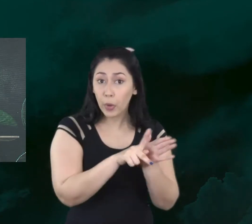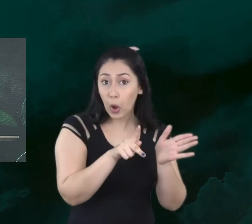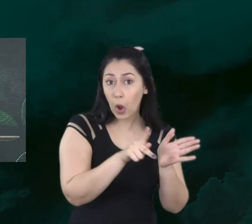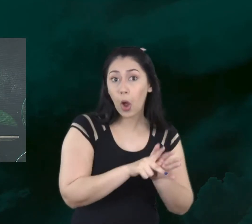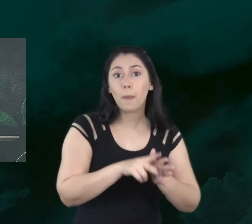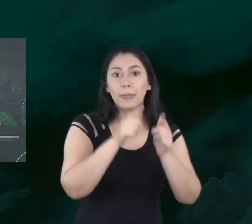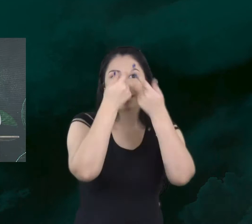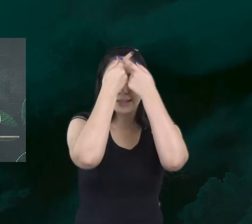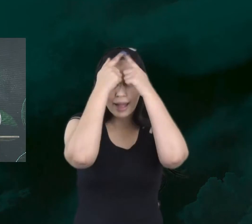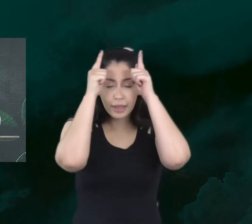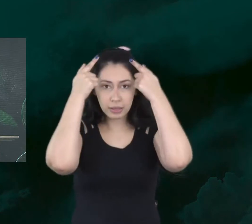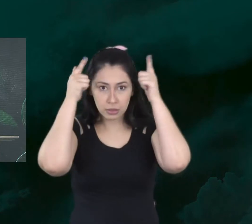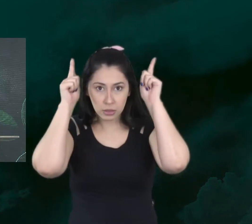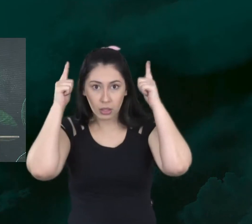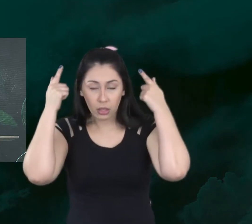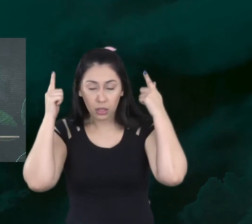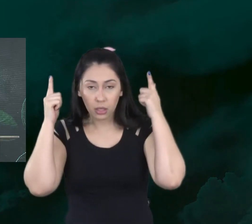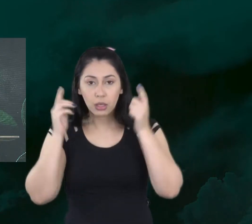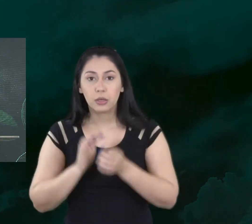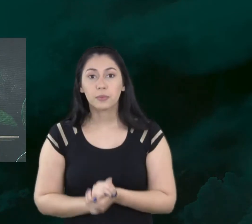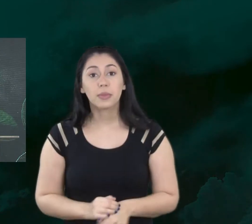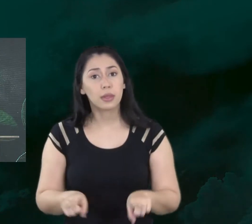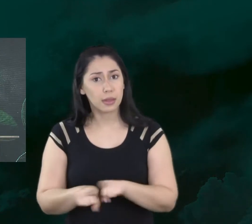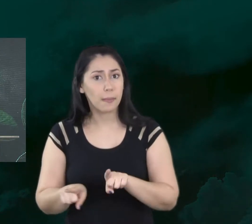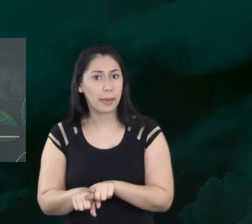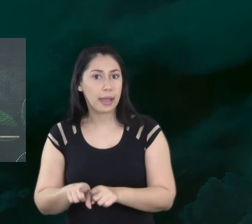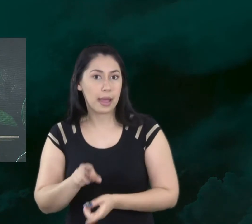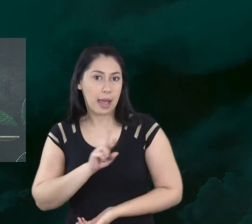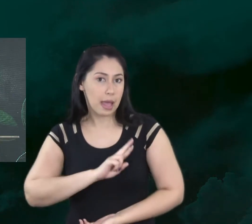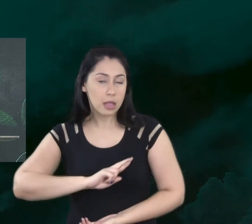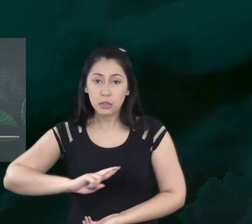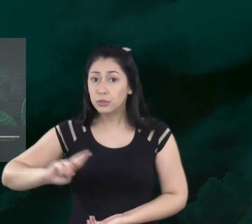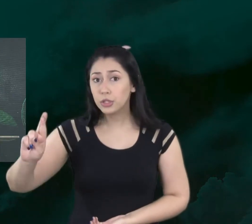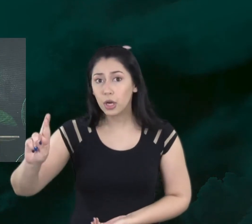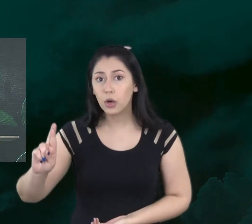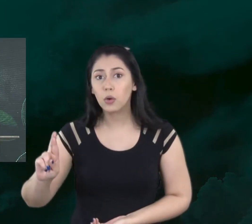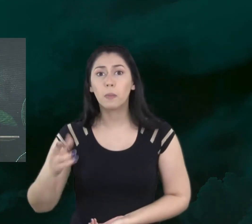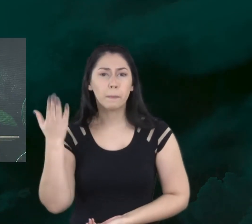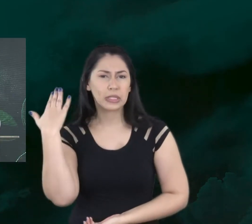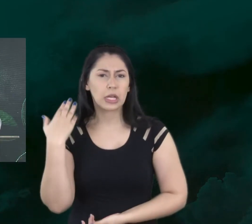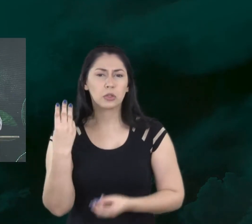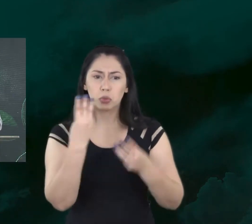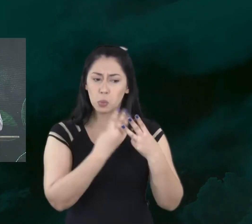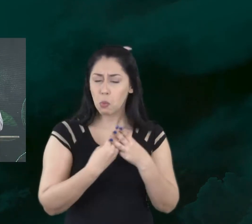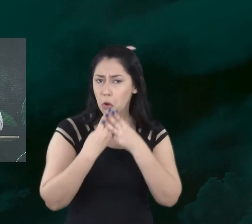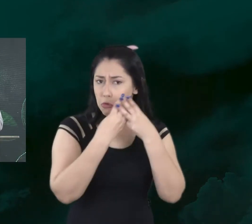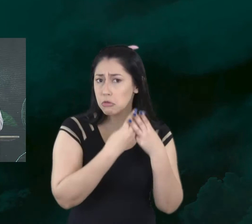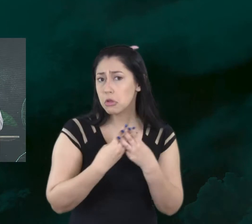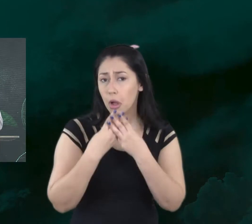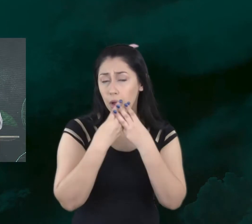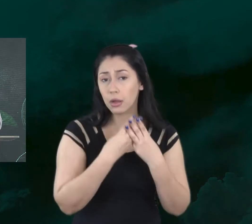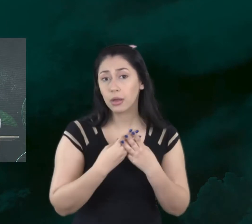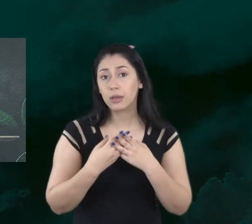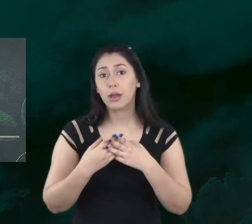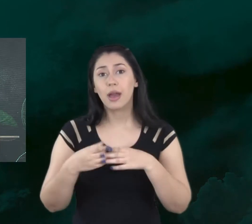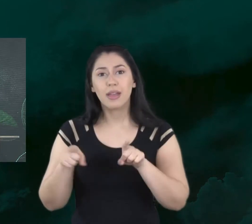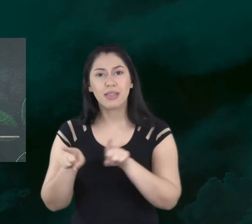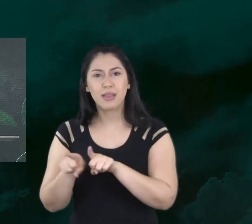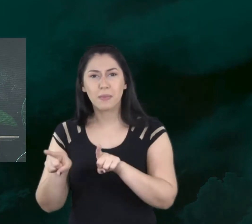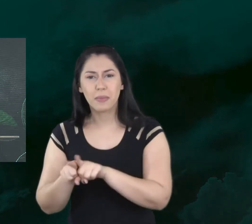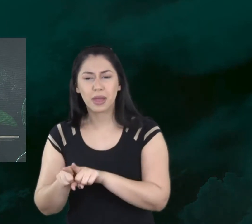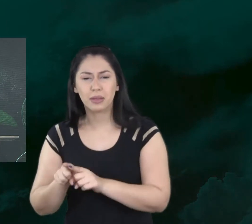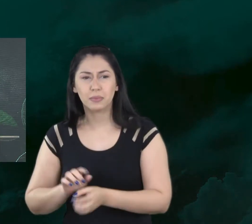predominante, e também a religião, né, tanto a judaica e também a religião